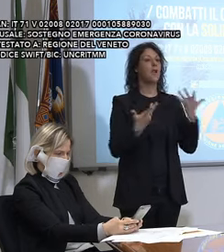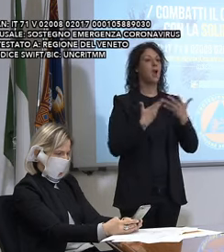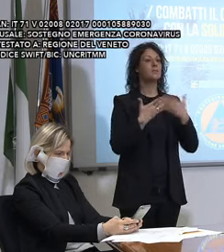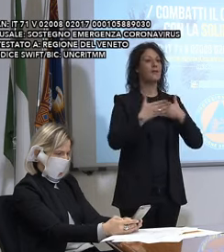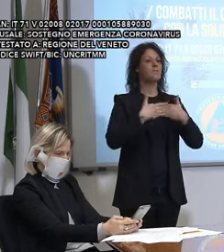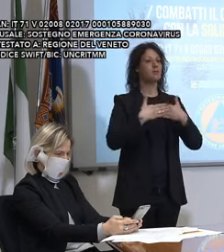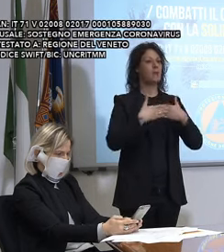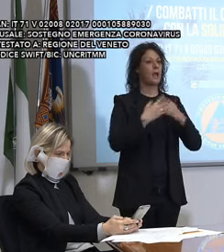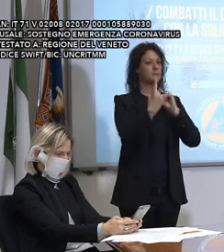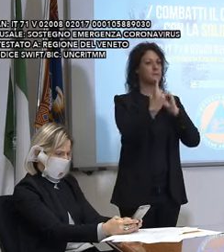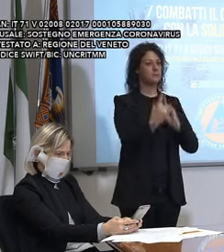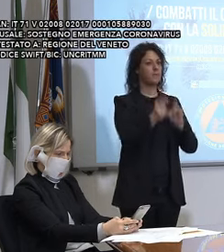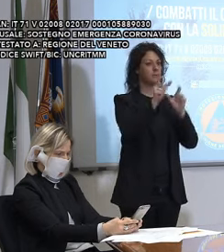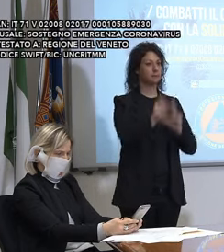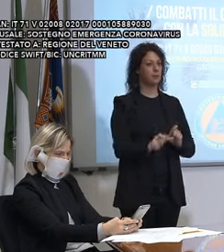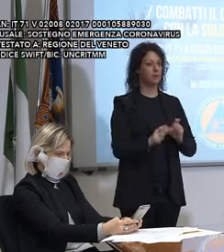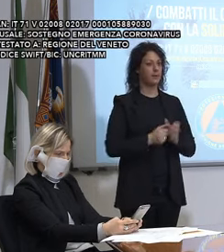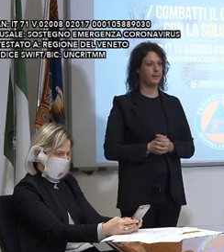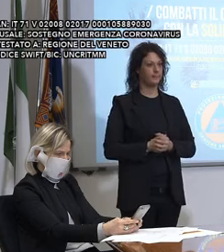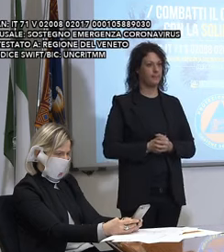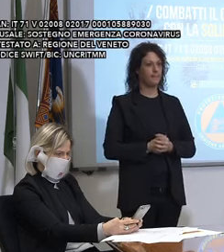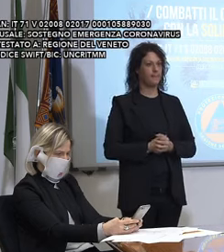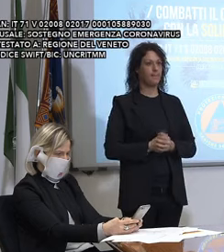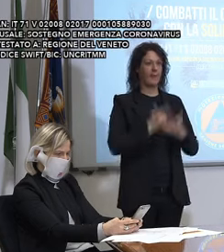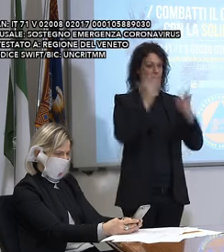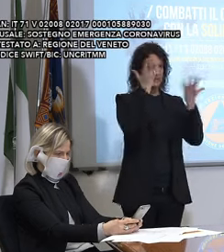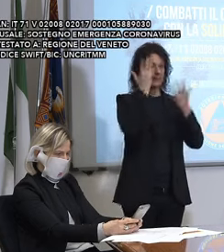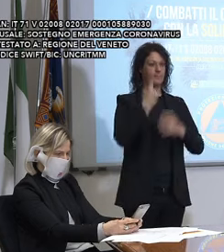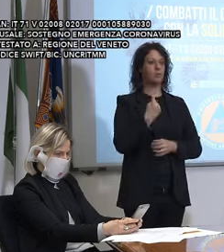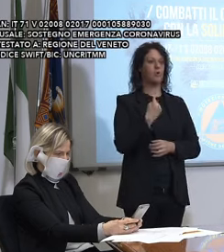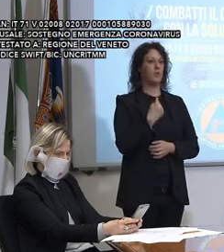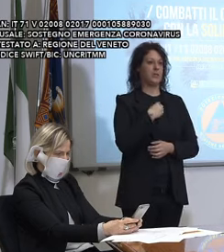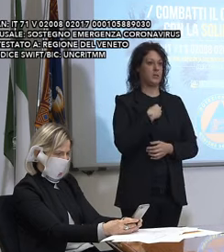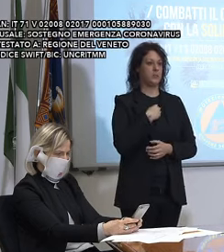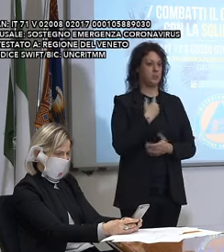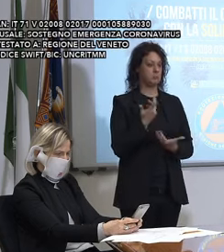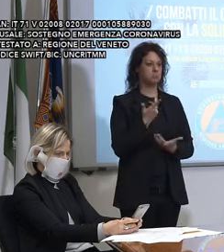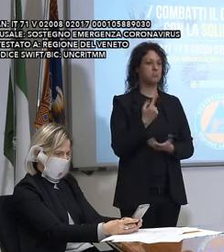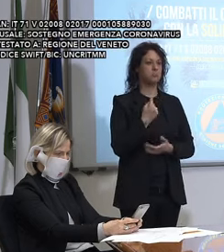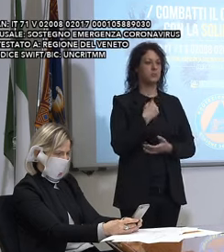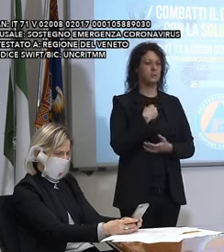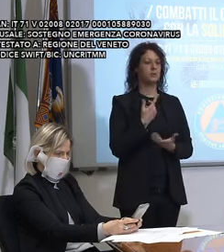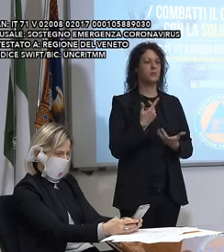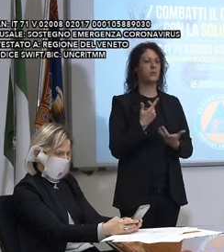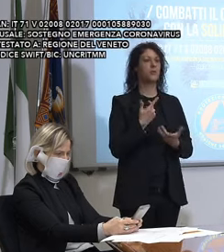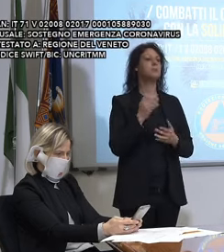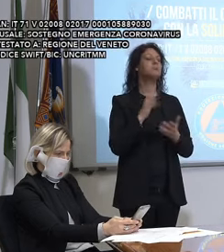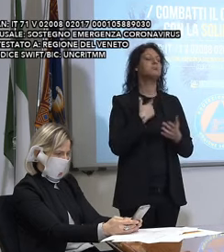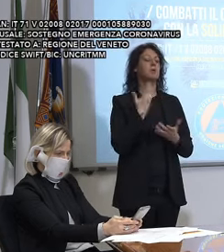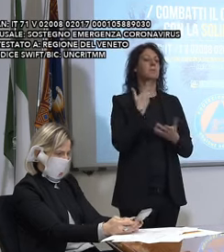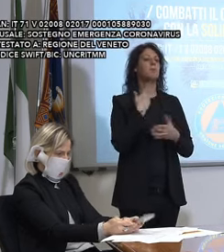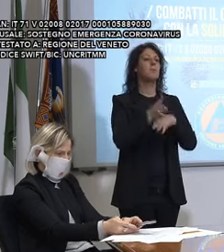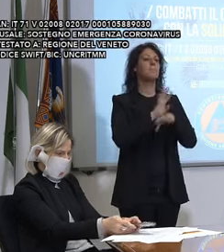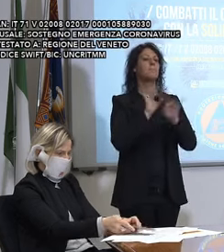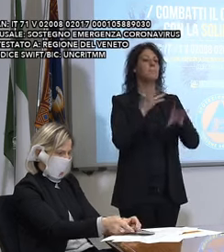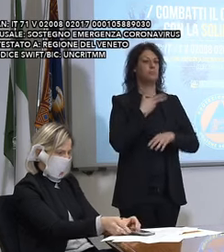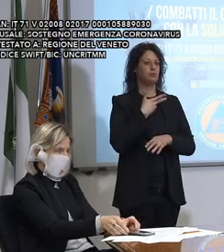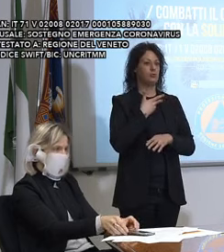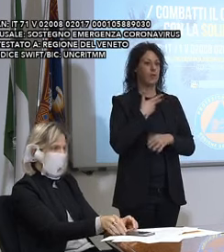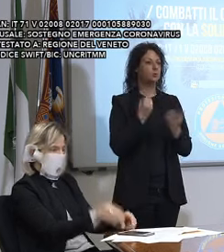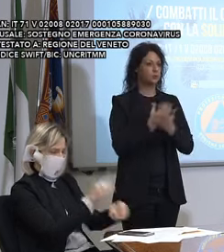vuol dire che alla fine io, se fosse il mio caso e avessi appunto una positività, cosa